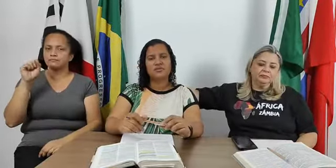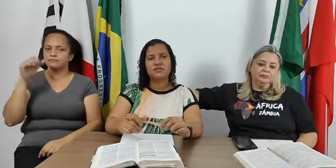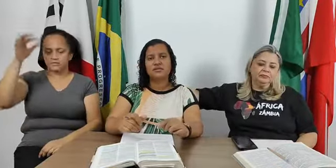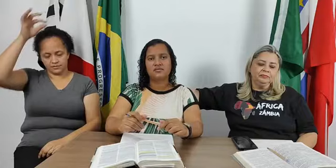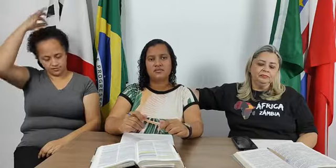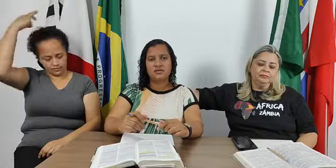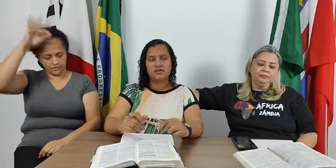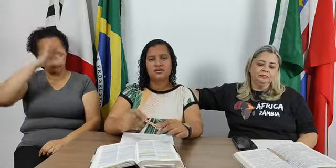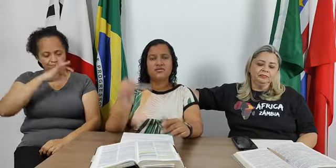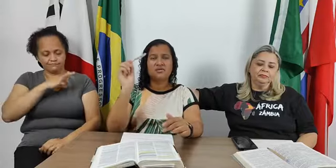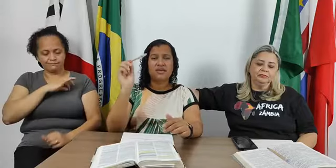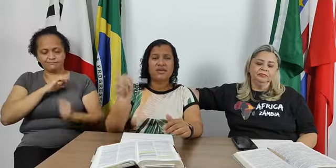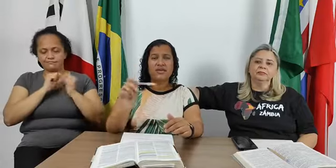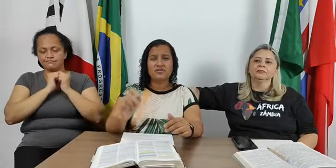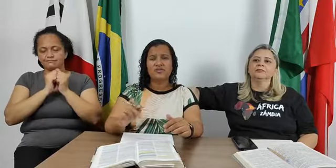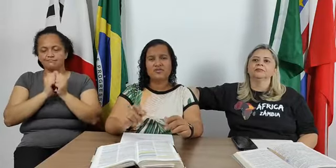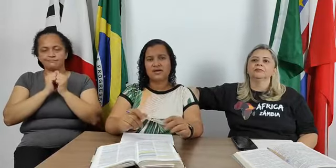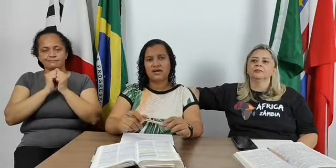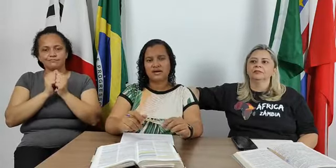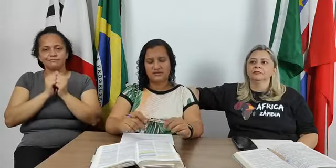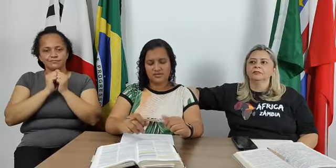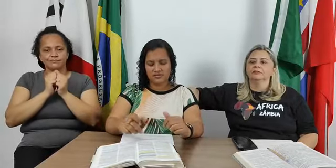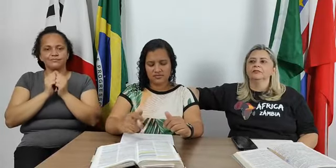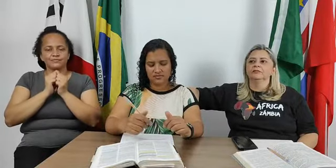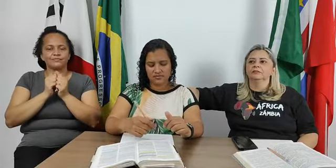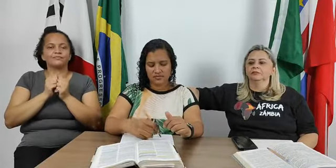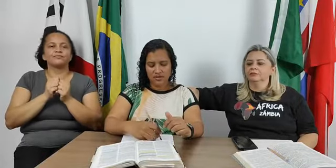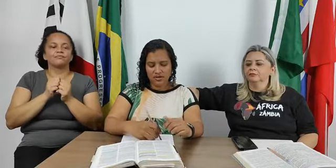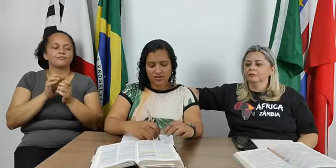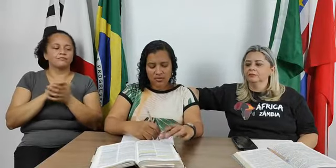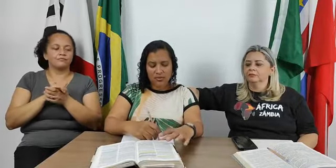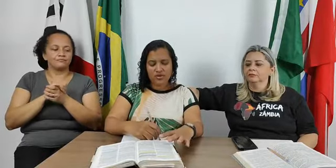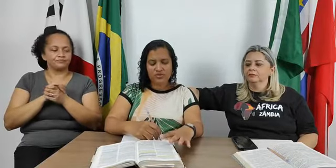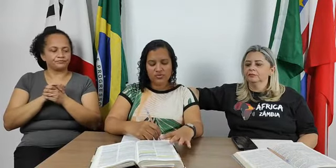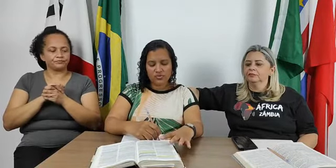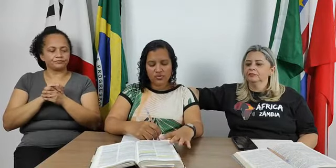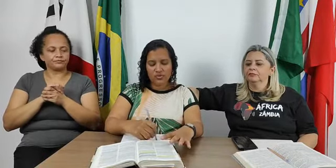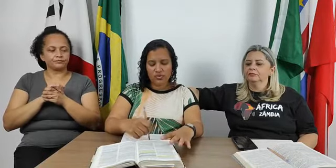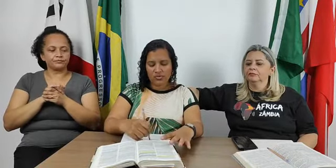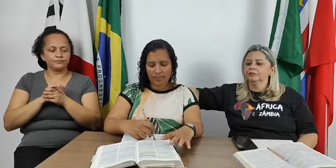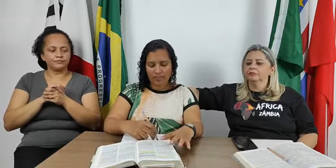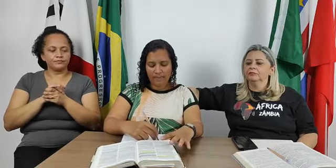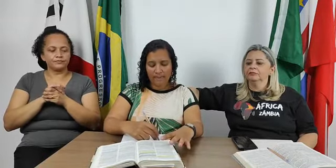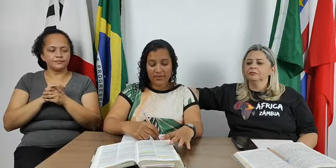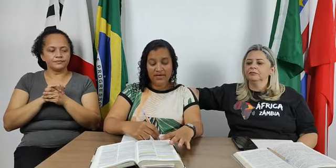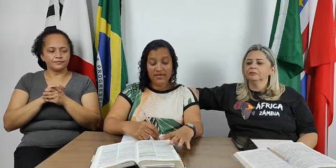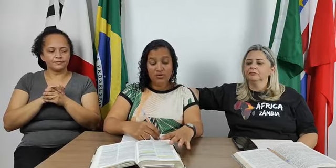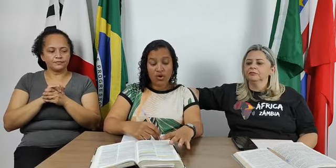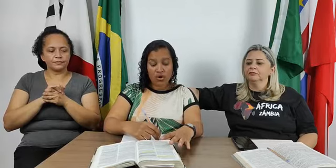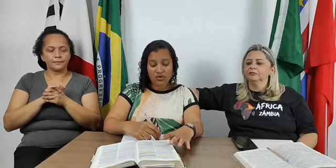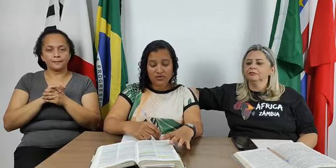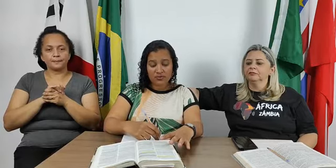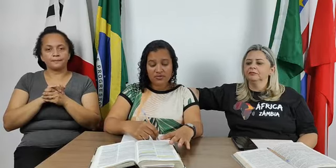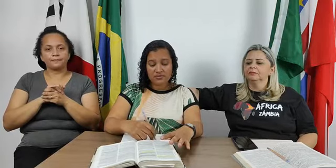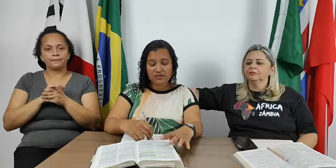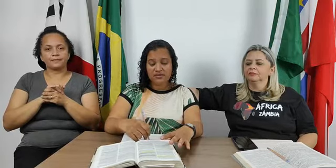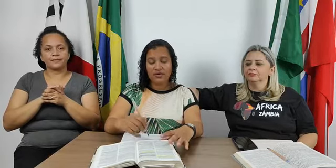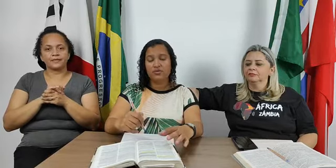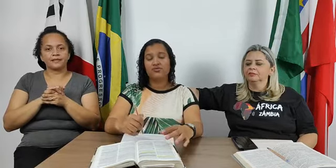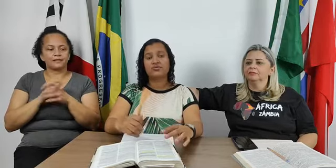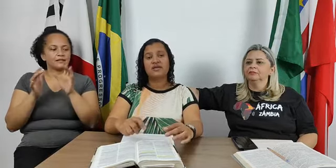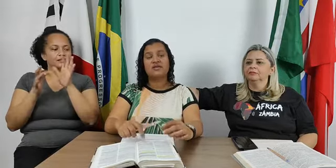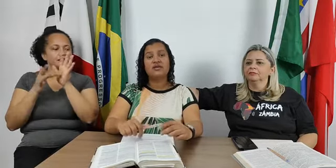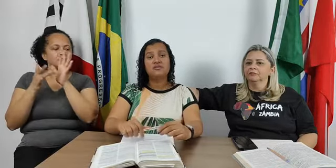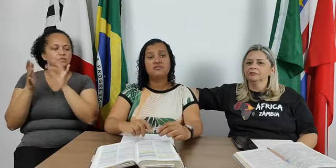habita em você. Não se rende à sua carne. Depois, Jesus orou para que nós possamos